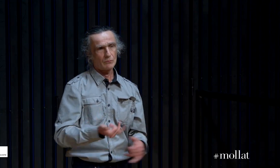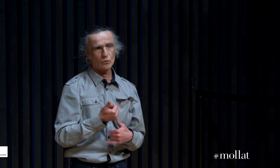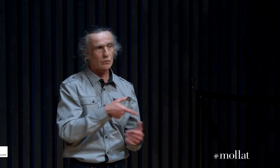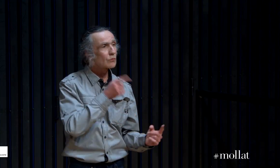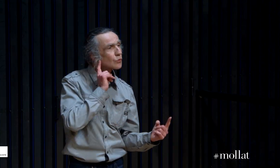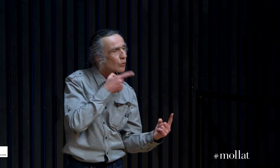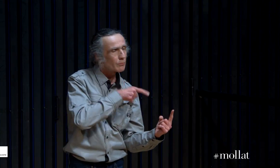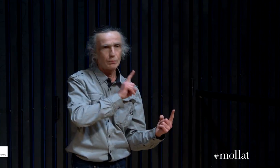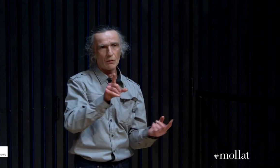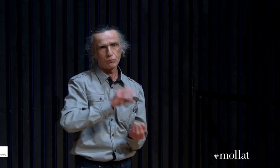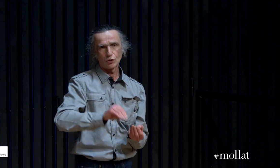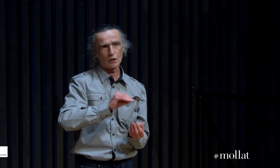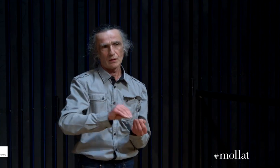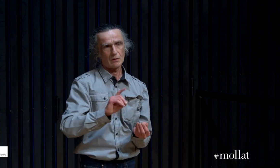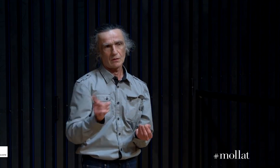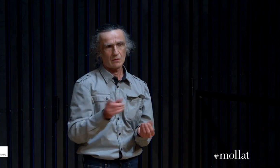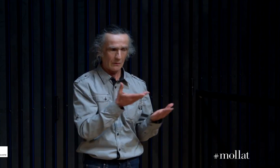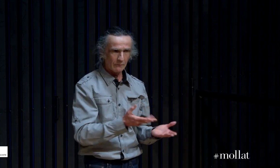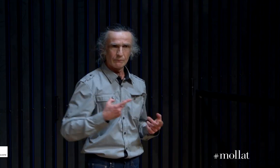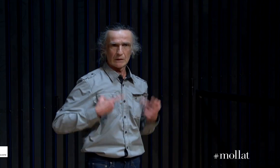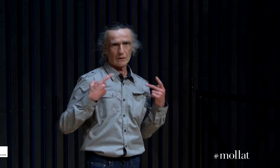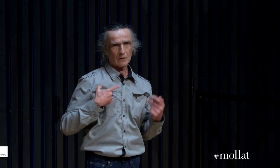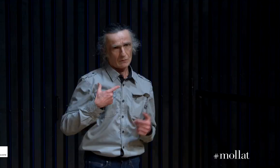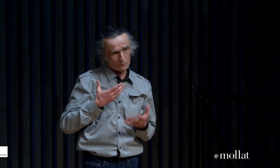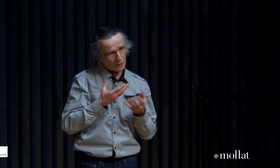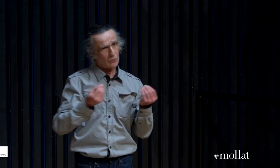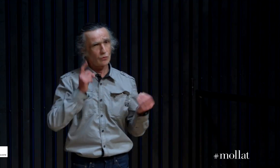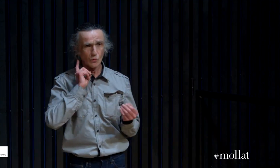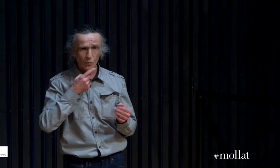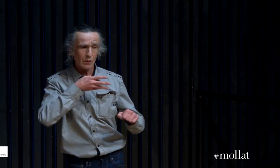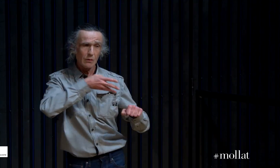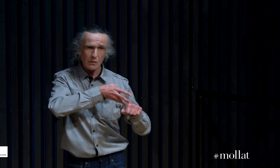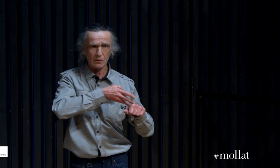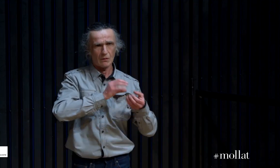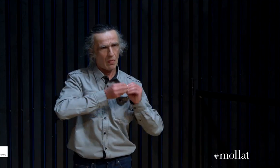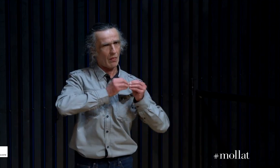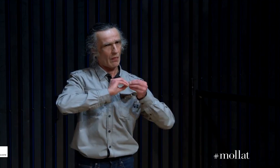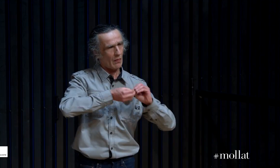implanter parce qu'après on peut désimplanter, non, c'est pas possible. Les gens ne sont pas des objets.